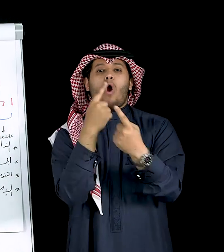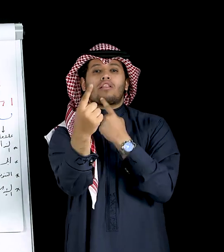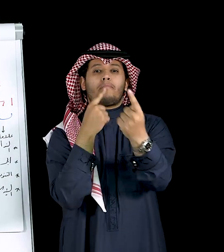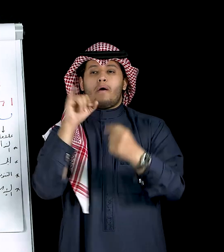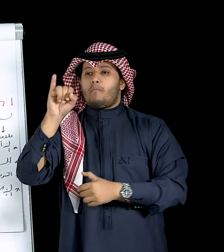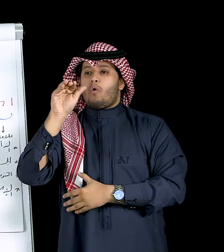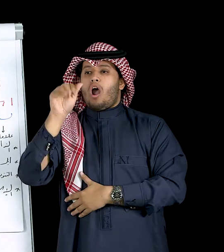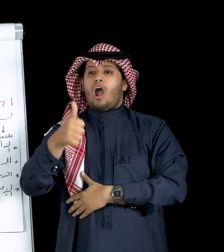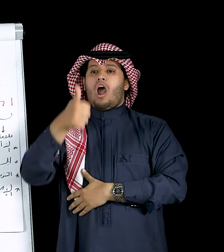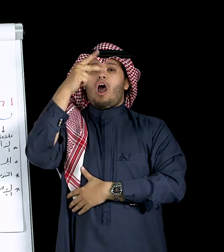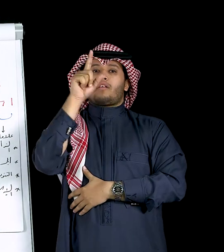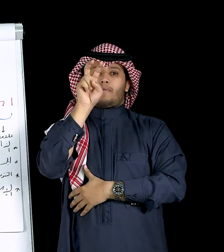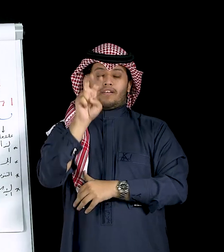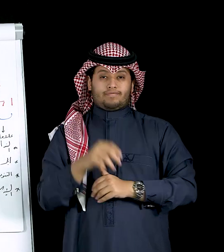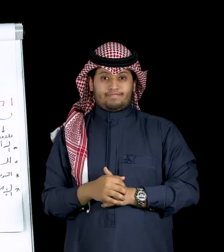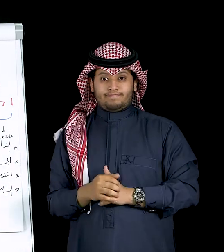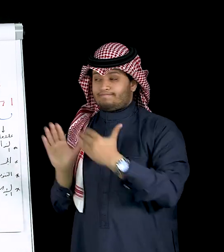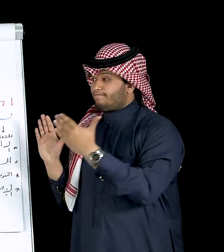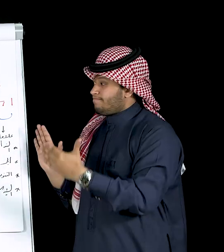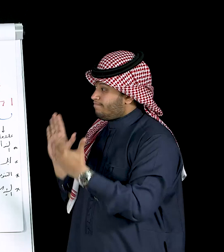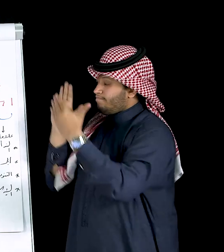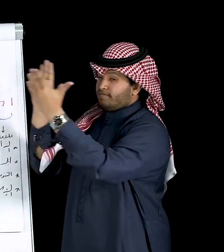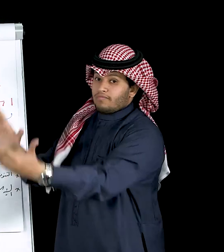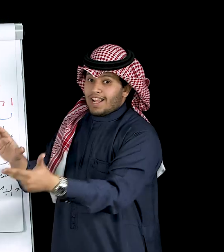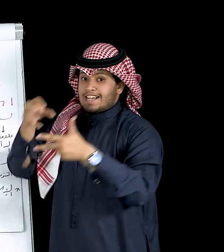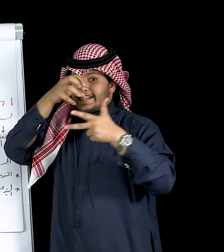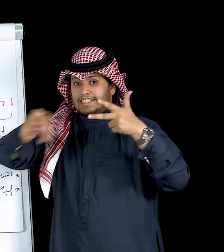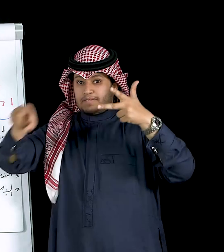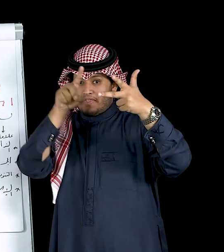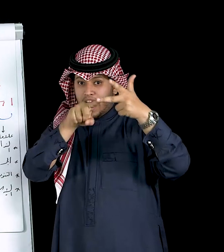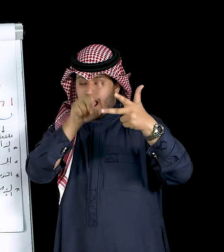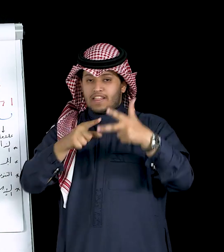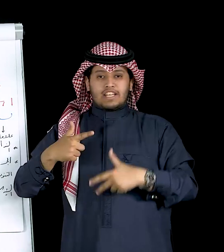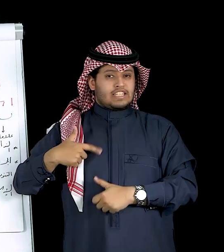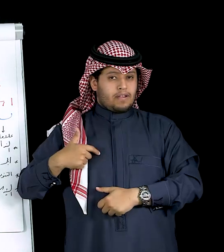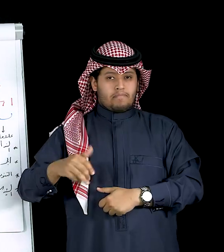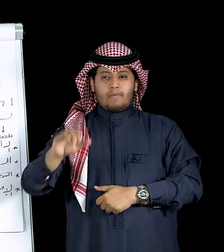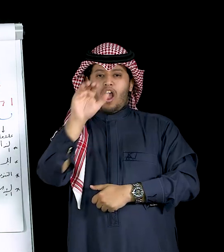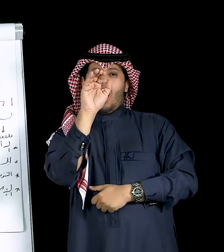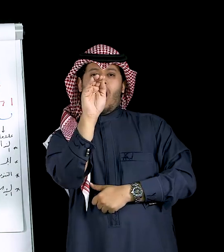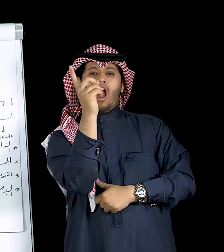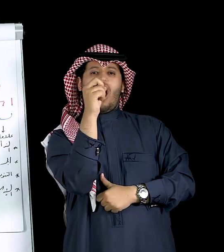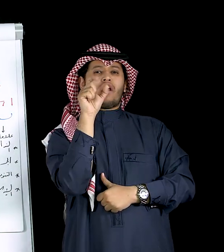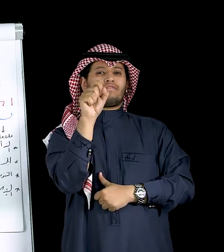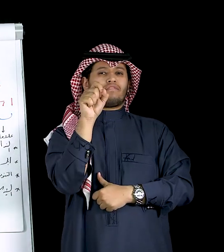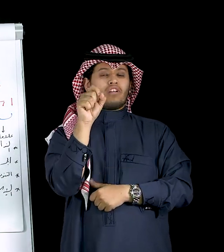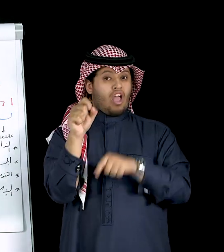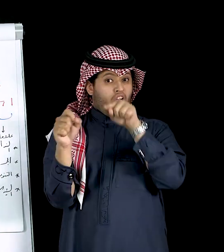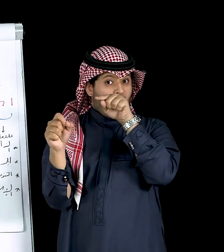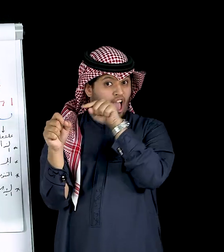القسم الثالث من أقسام الكلمة وهو الحرف، حيث لم